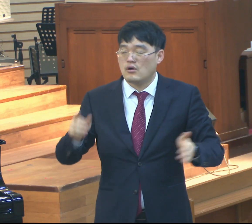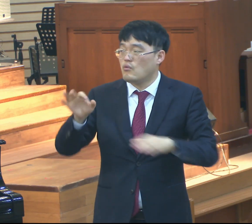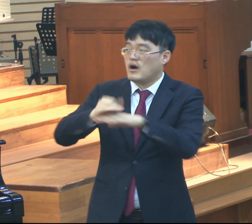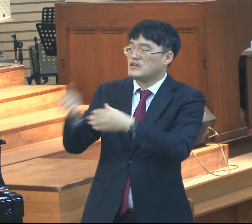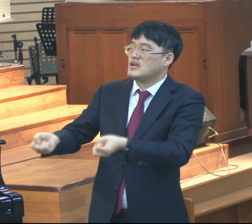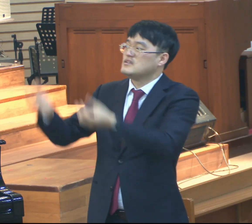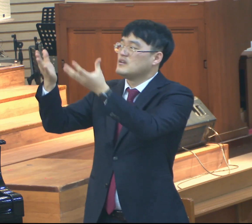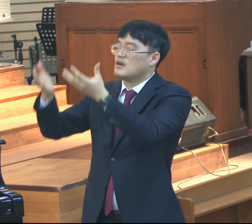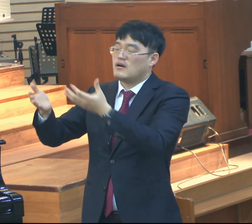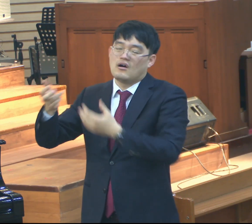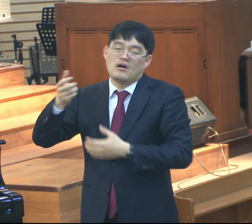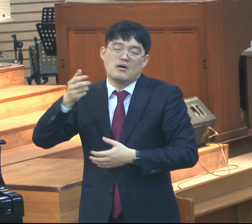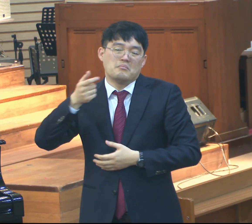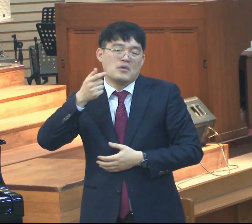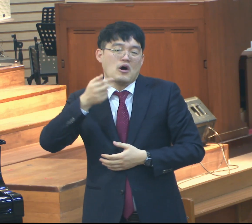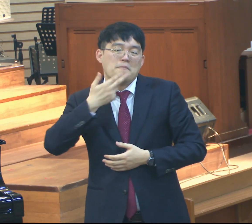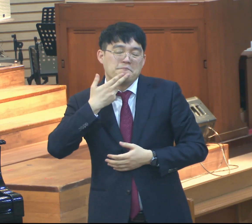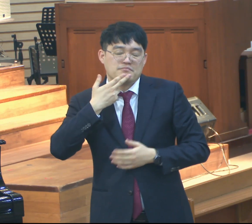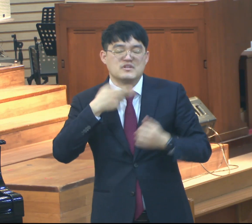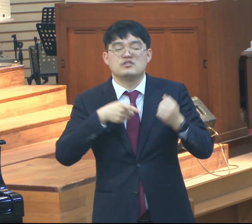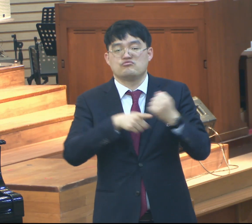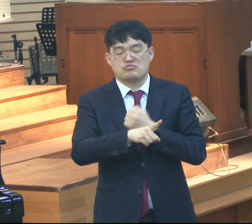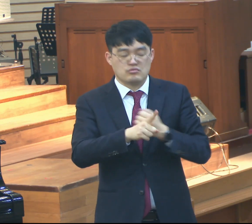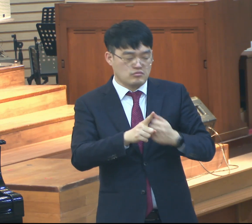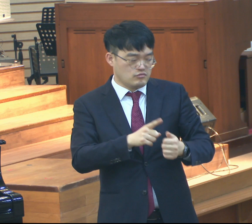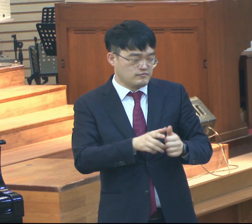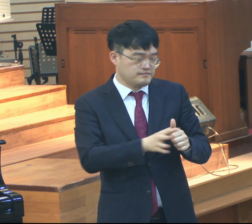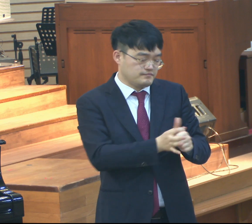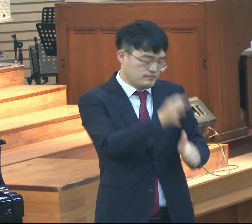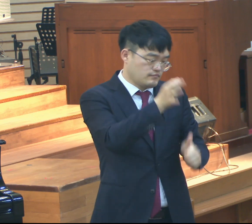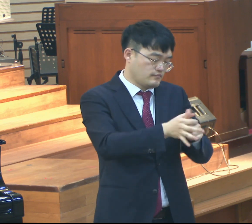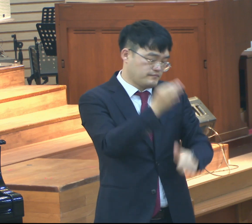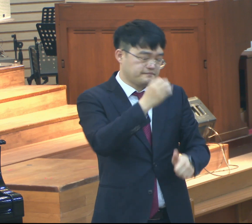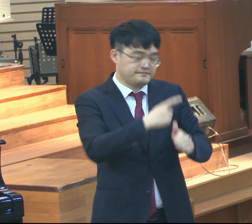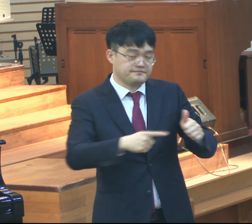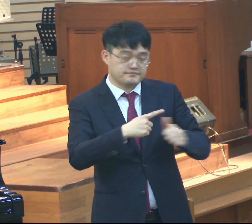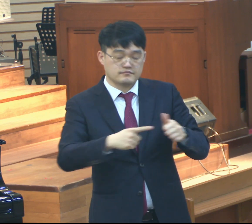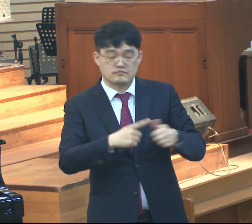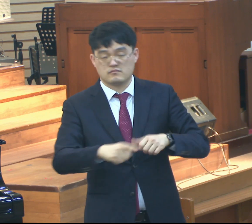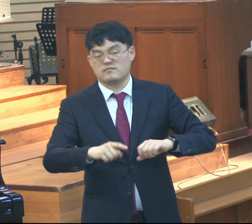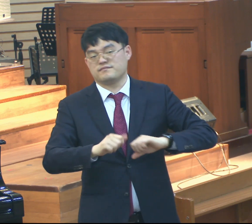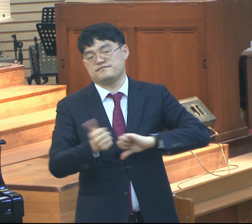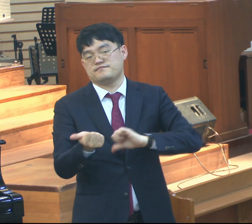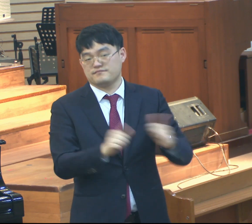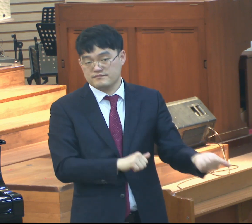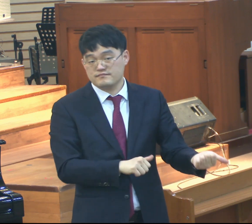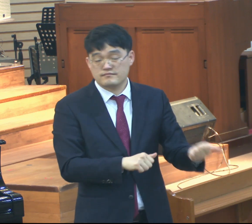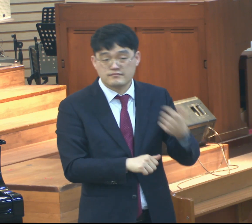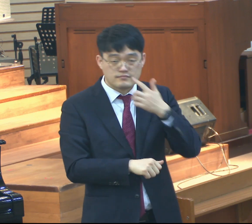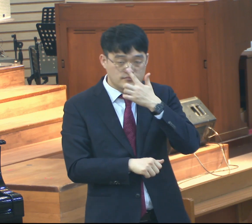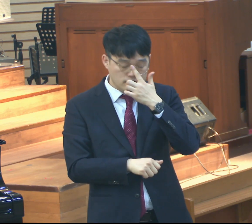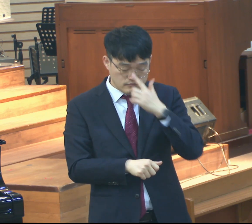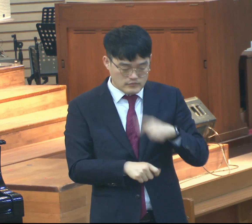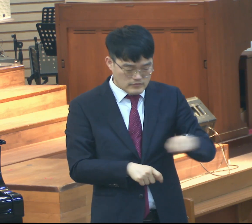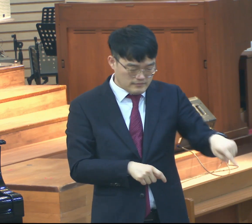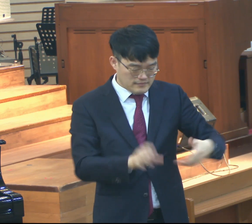죽어갔습니다. 그런데 시민들은 그리스도인들이 괴롭힘 당하는 모습을 당연히 여겼고 아무도 이 일을